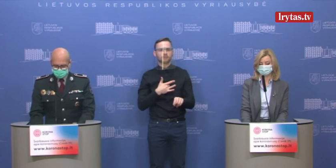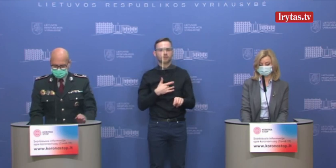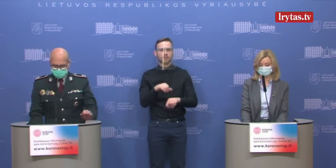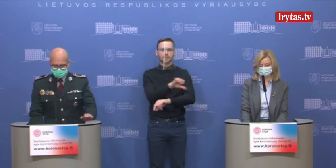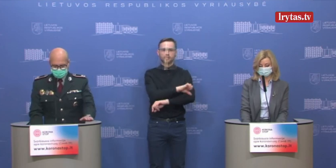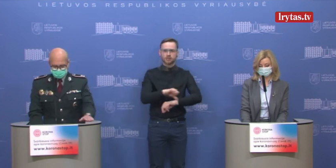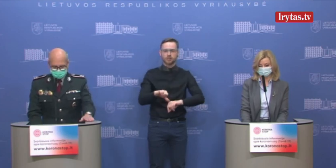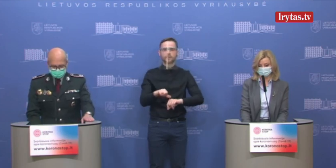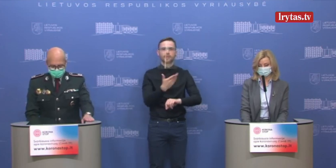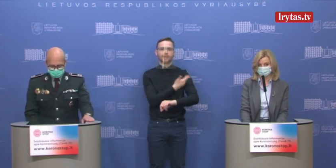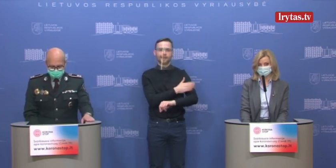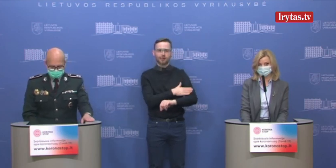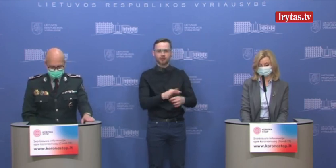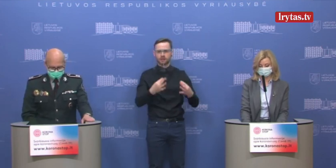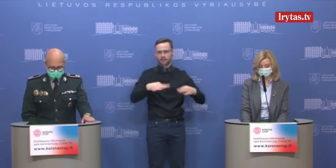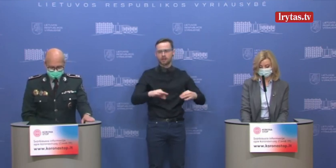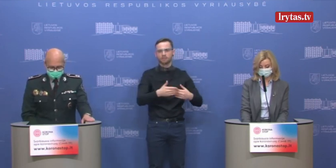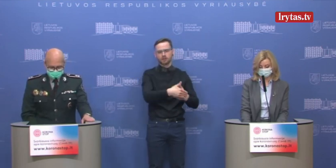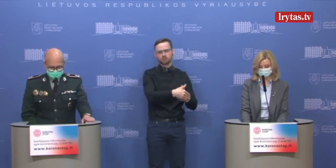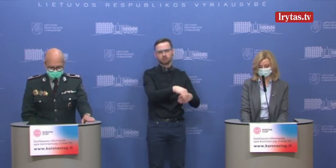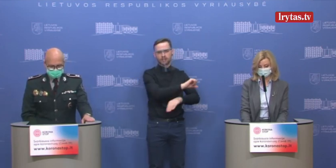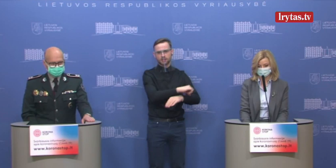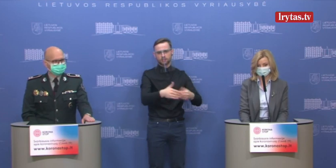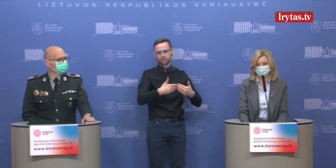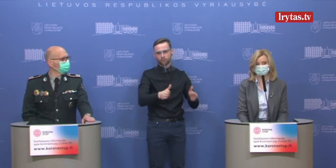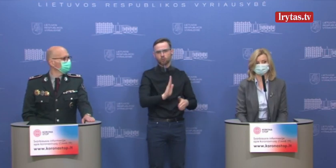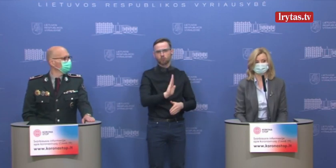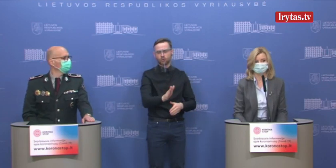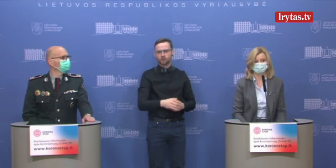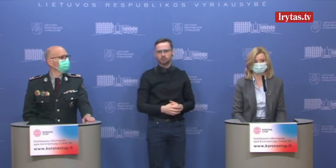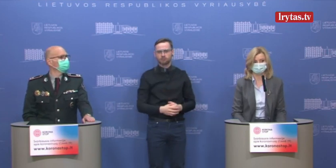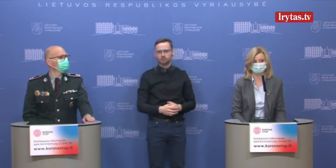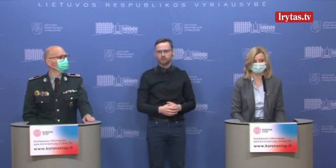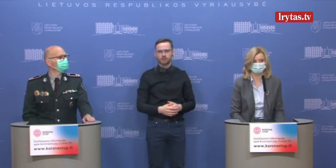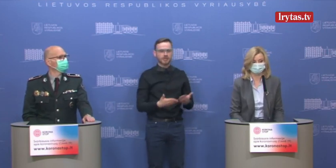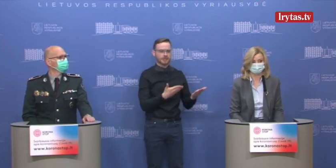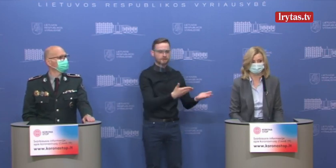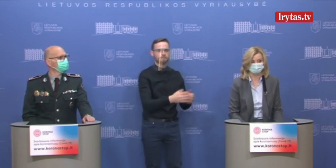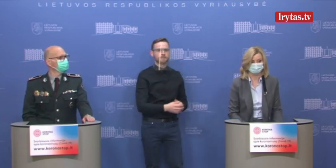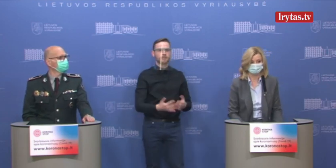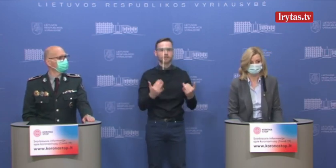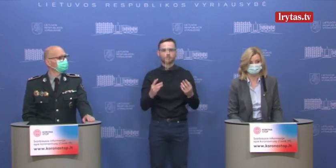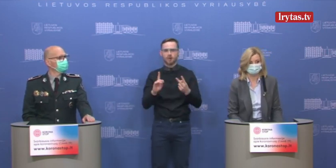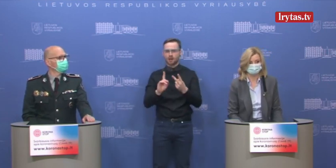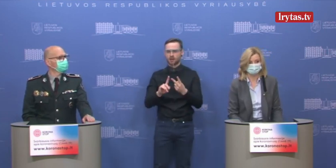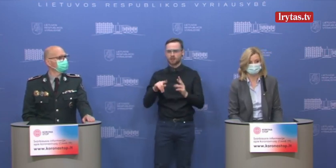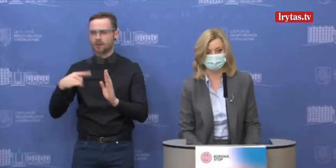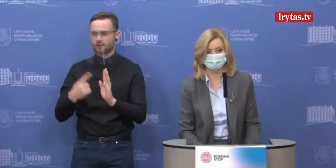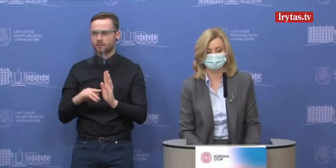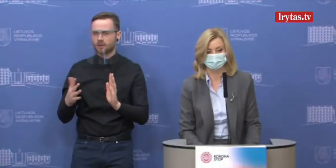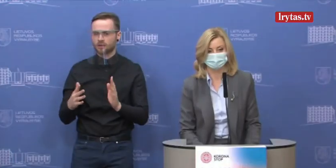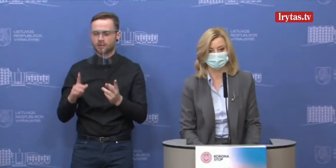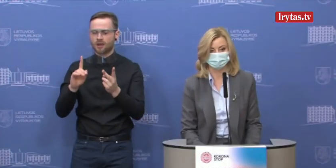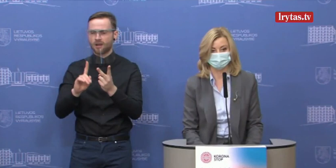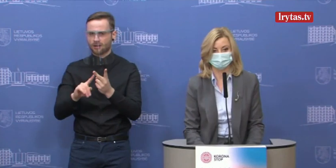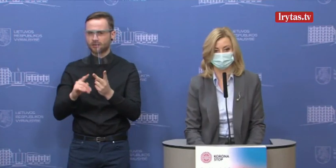ir su Lenkija visiškai ir su, kaip su Suomija? Kad aš pradėsiu atsakyti jūsų antrą klausimo